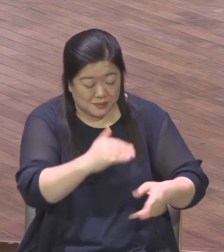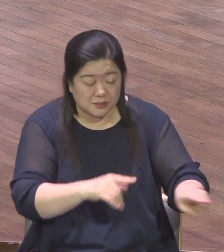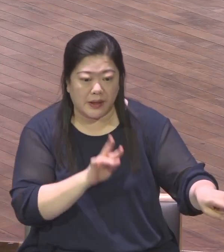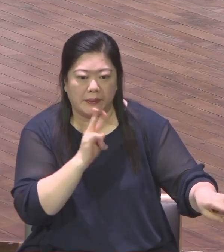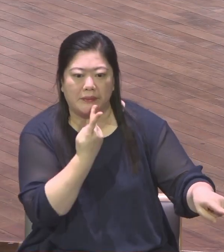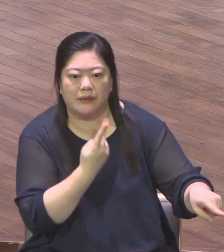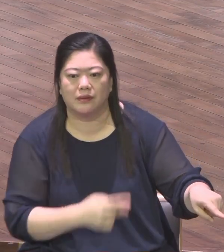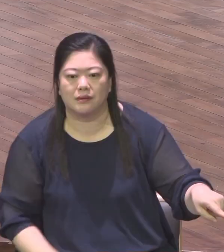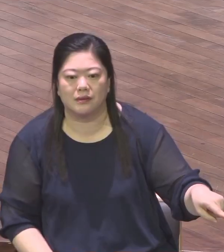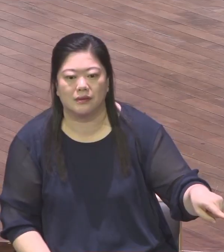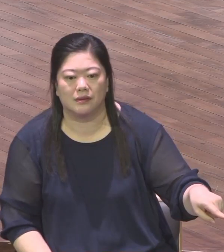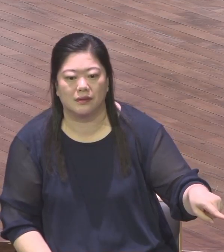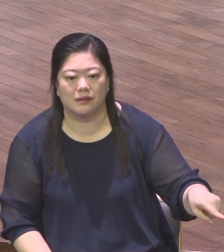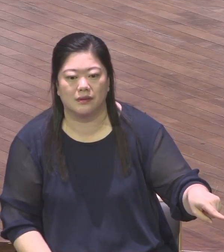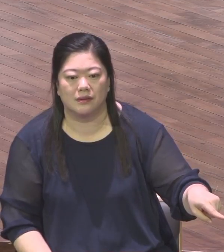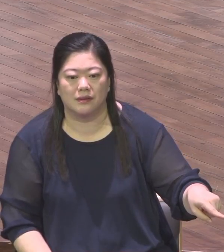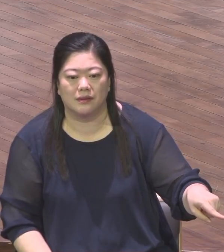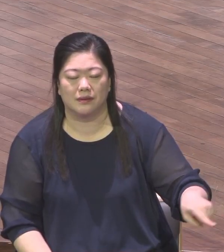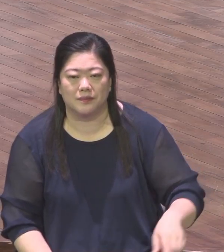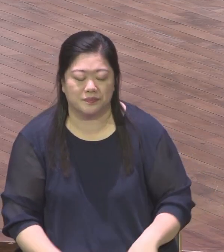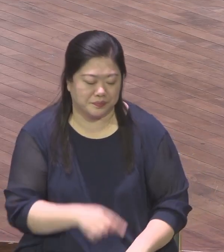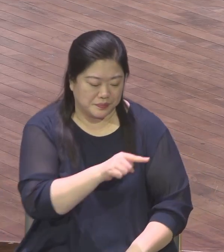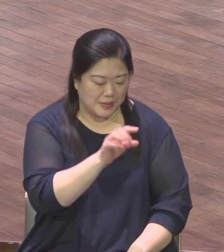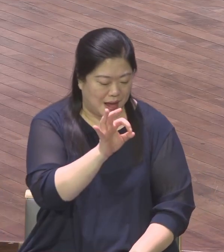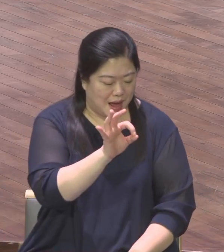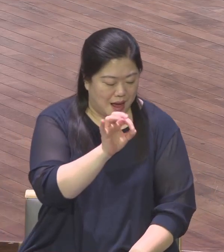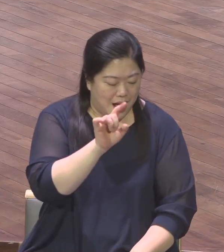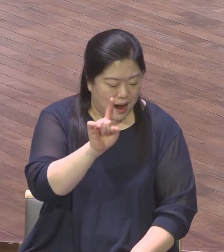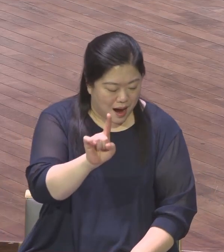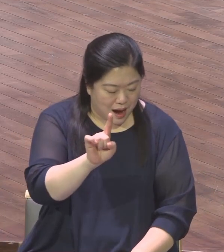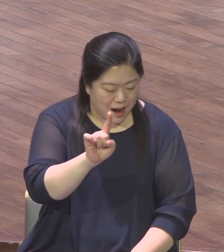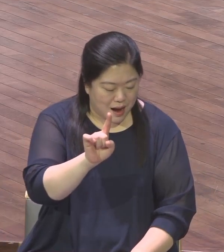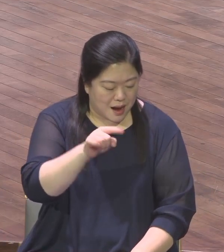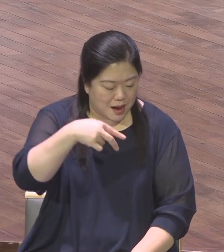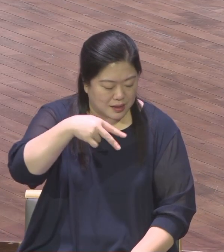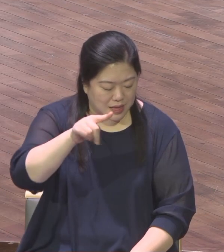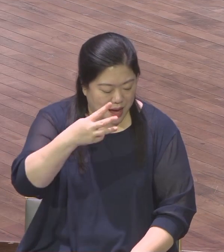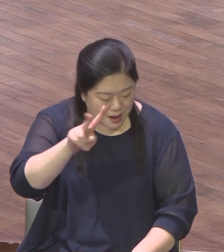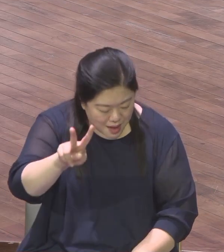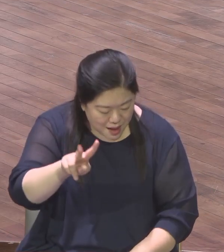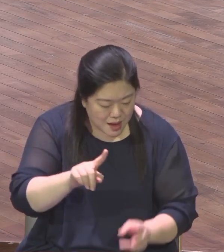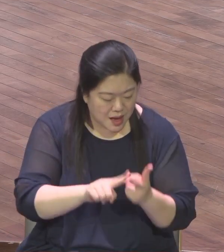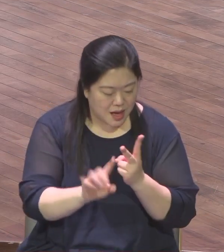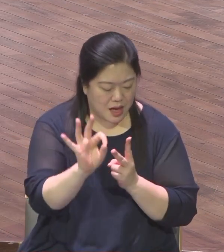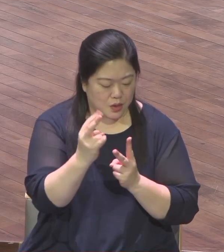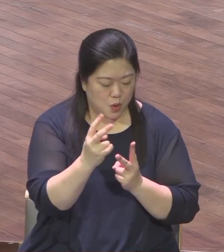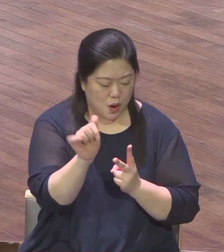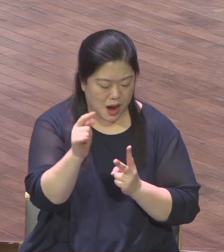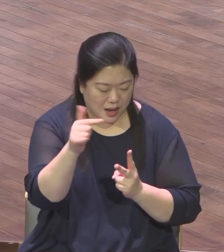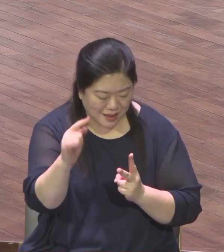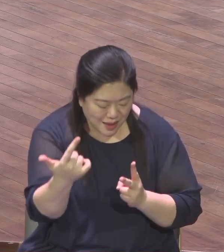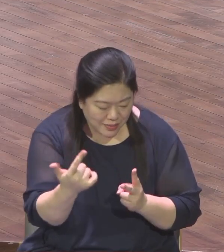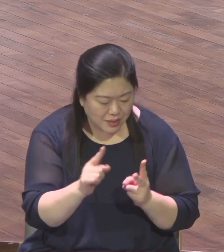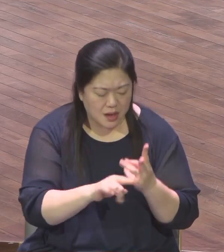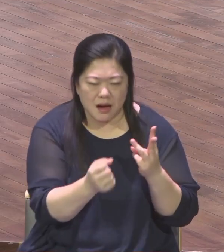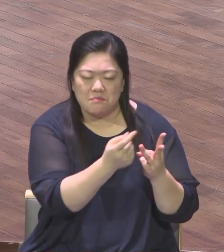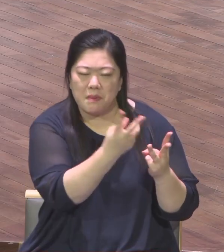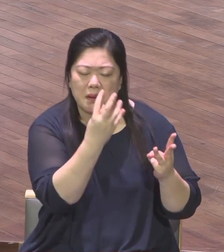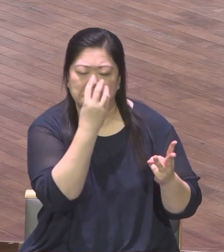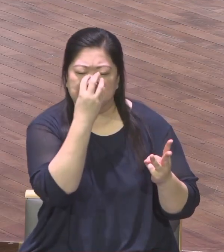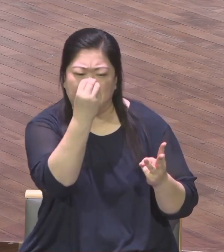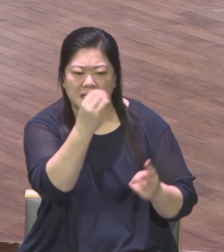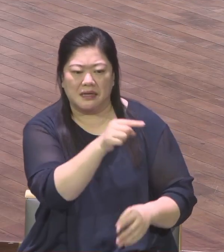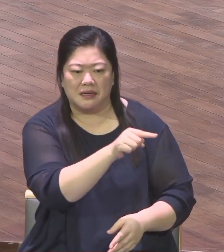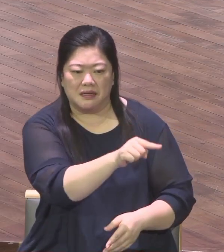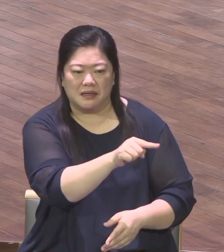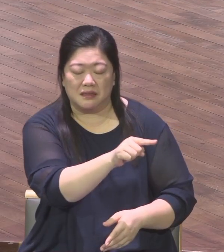자, 호시아의 아들 아사라와 가랴의 아들 요하난과 모든 오만한 자가